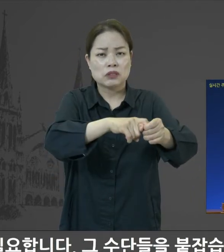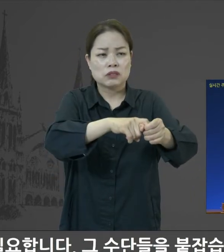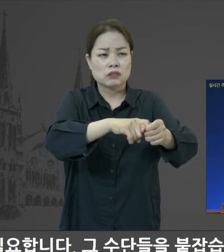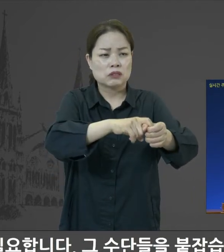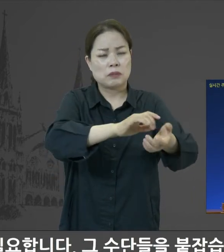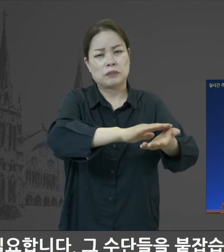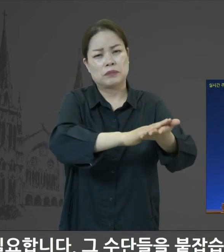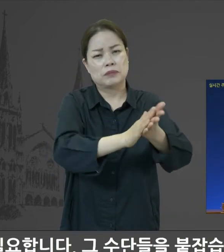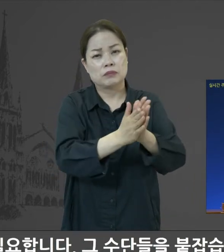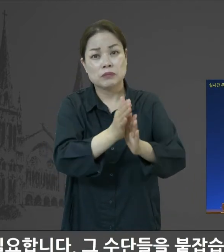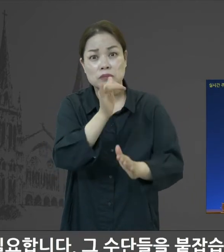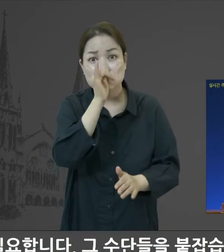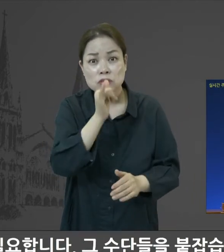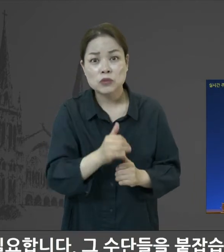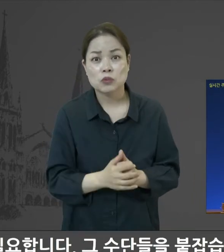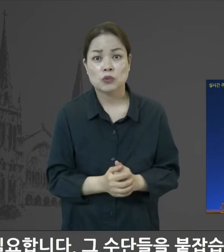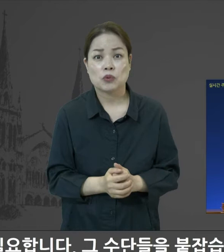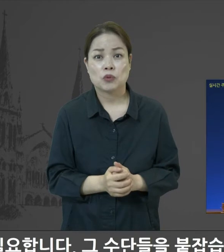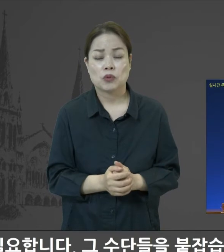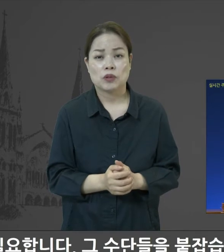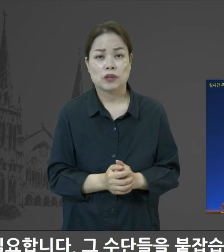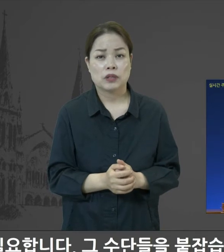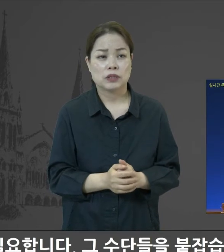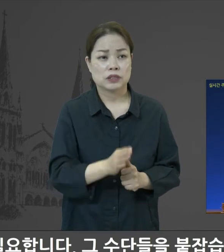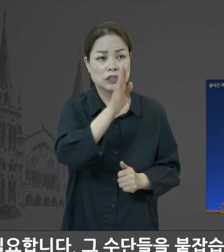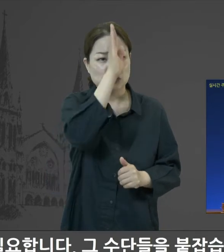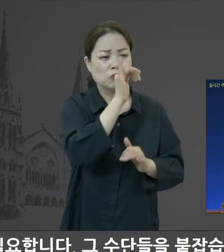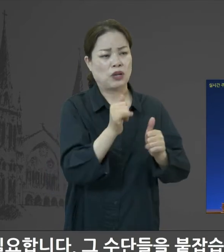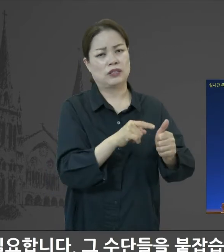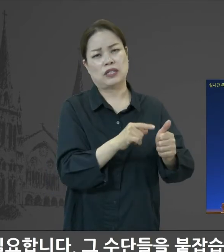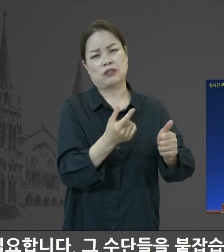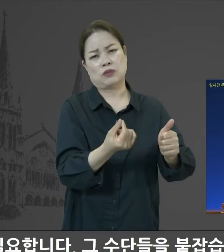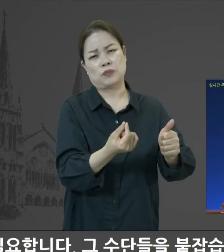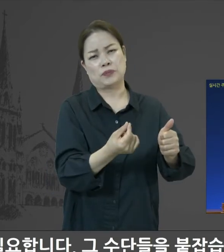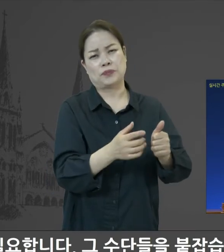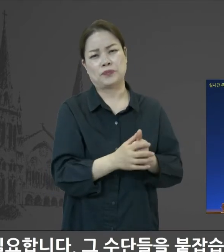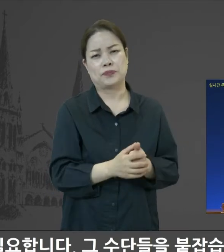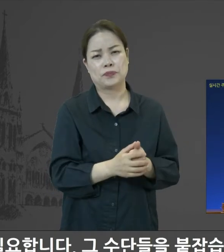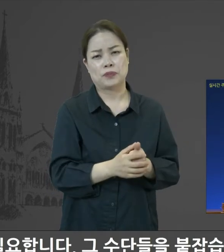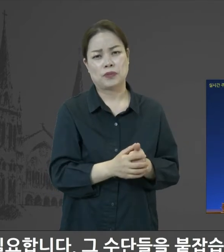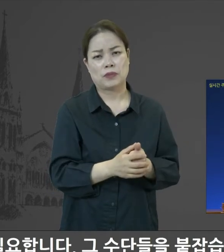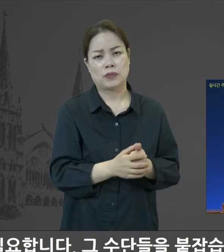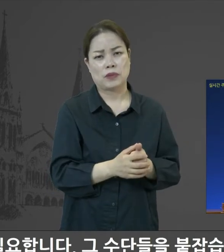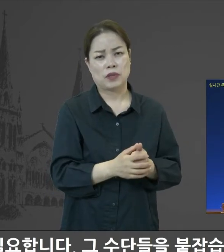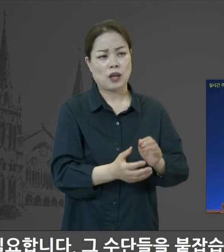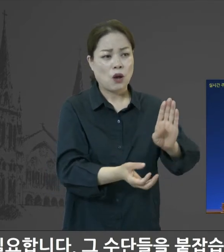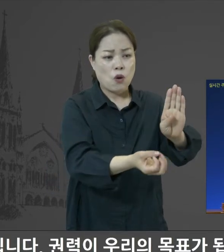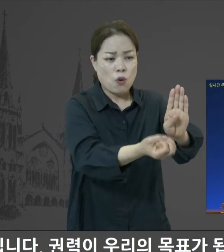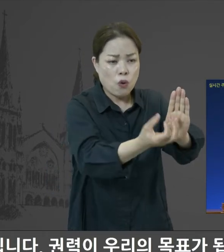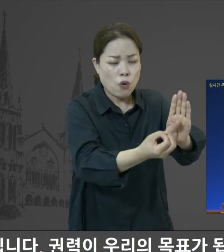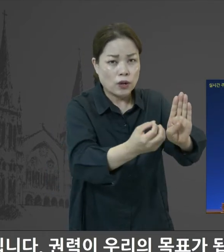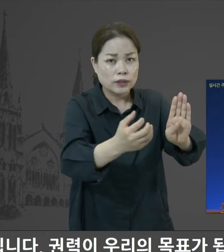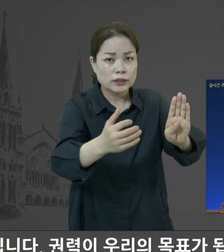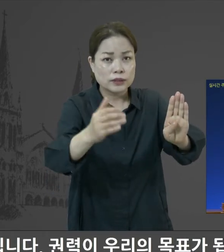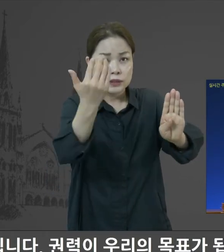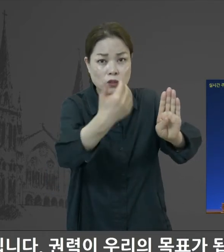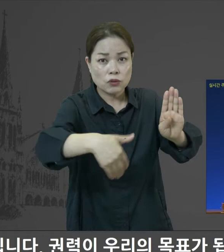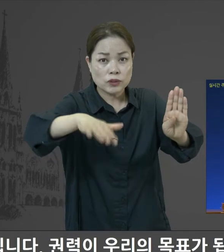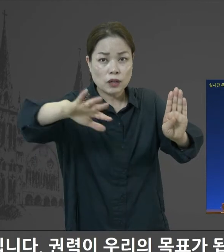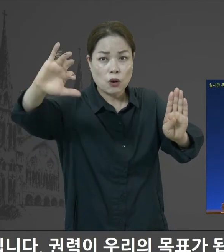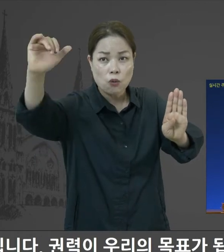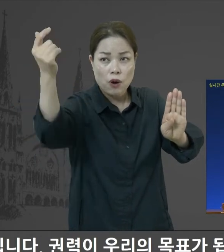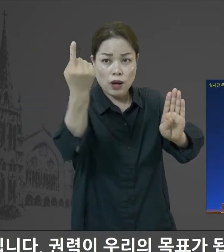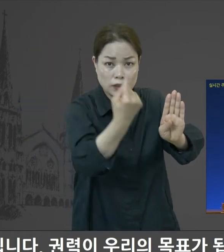있다라는 것이죠. 마치 이 병자처럼 말입니다. 물이 동할 때 천사가 왔다 갔다고 느껴질